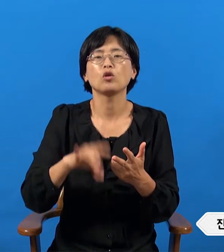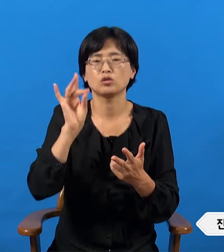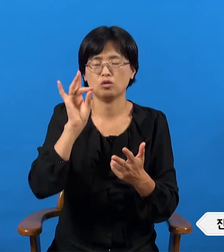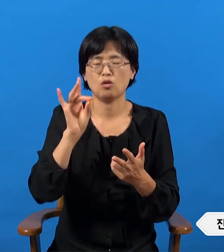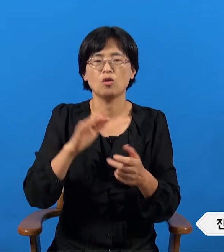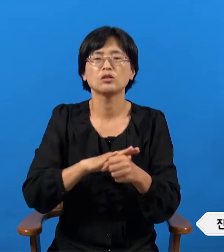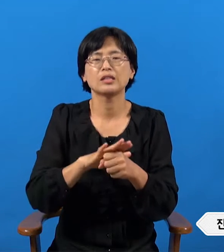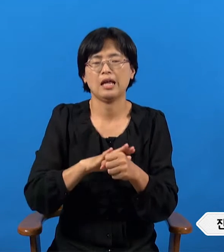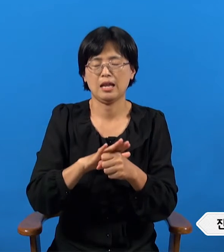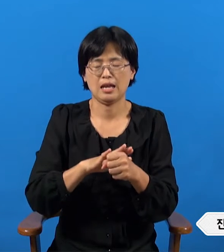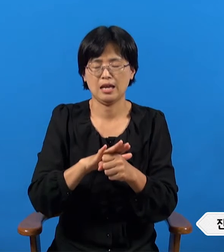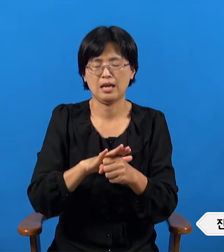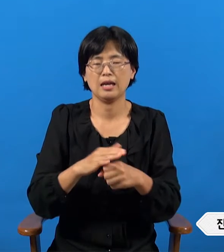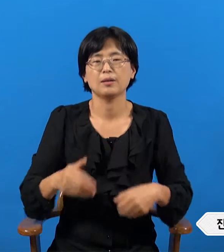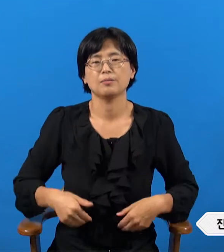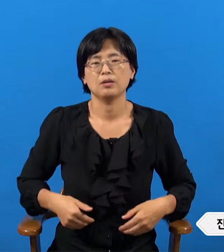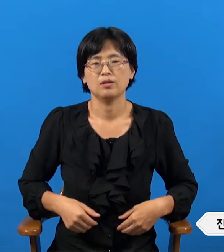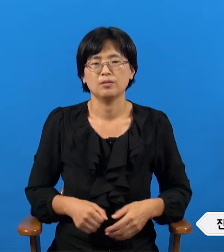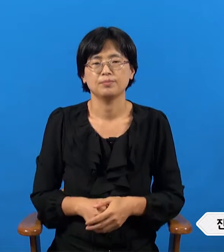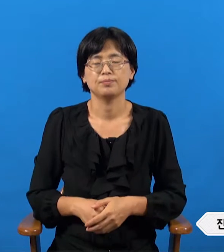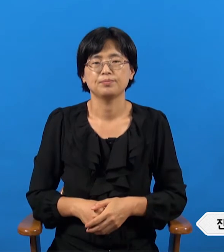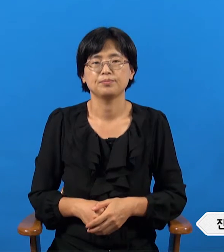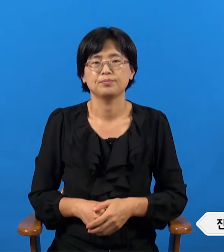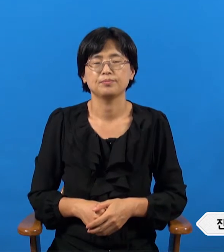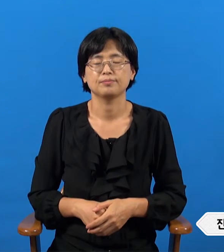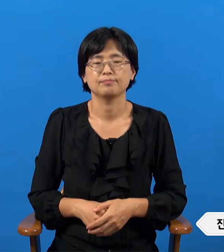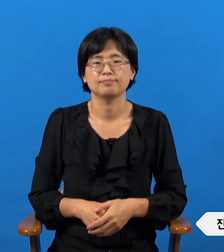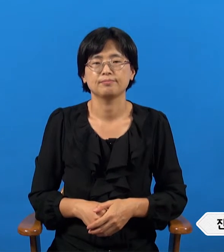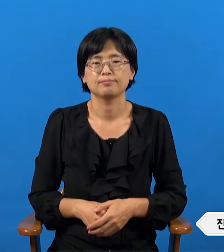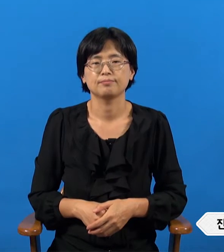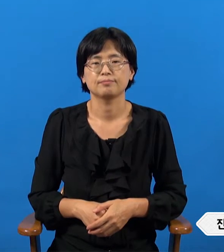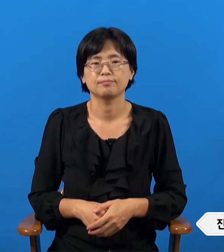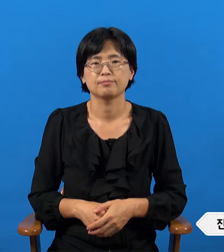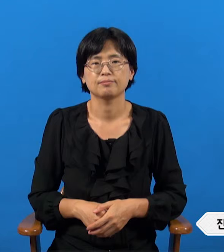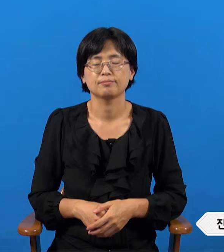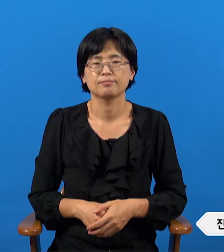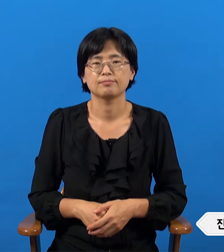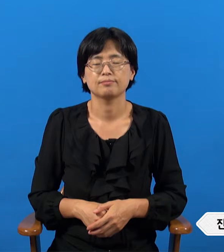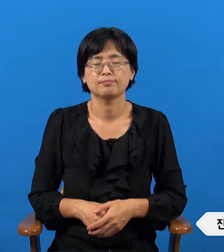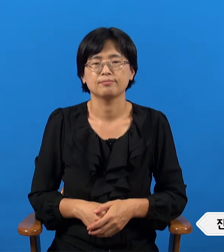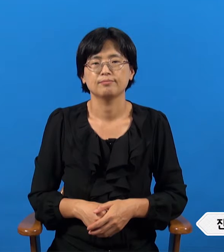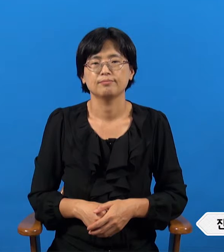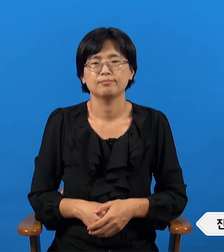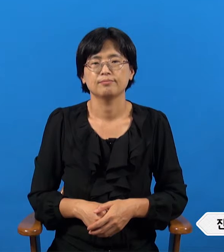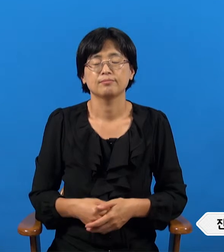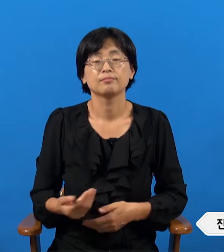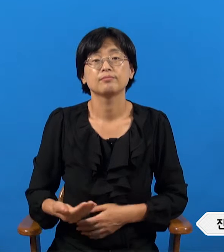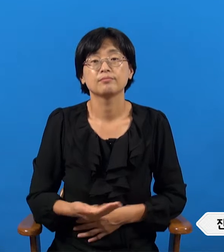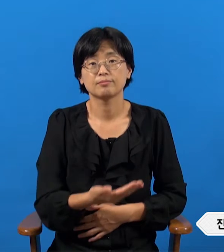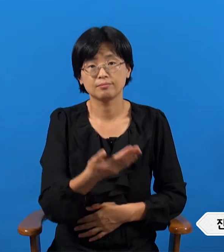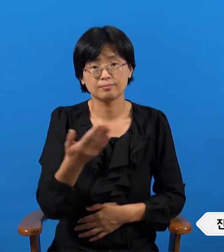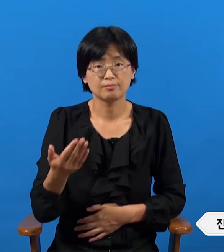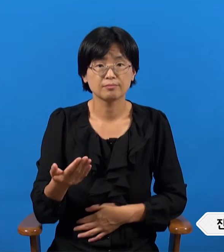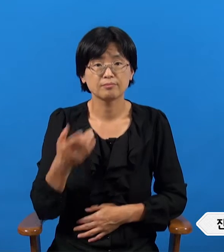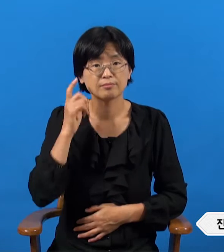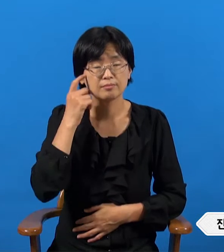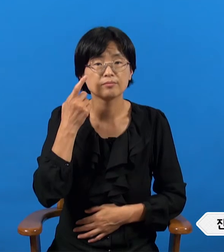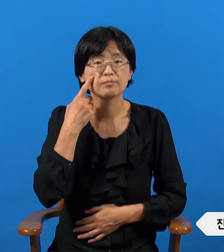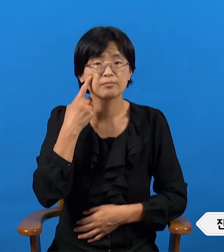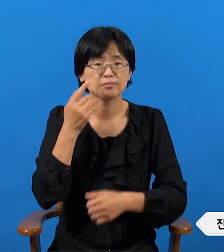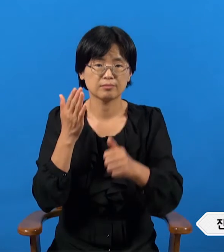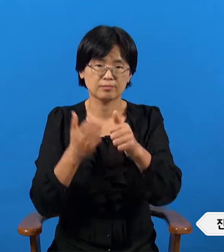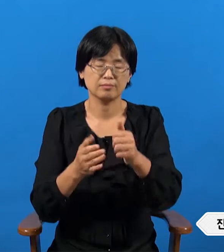사랑스럽지 않는데 라는 생각으로 우리는 우리 자신들을 향해서 힘들어하는 모습을